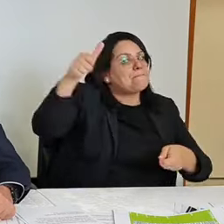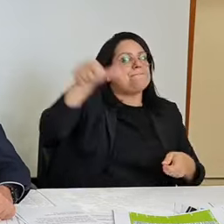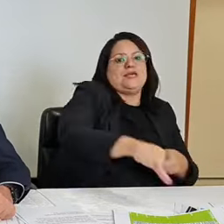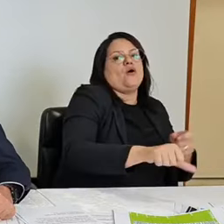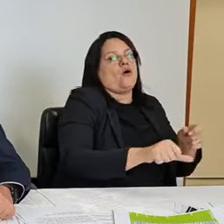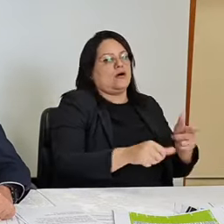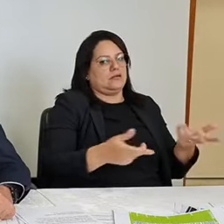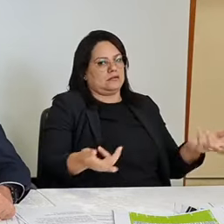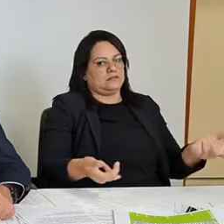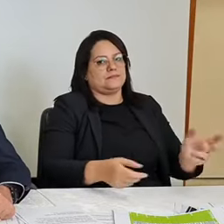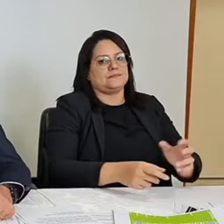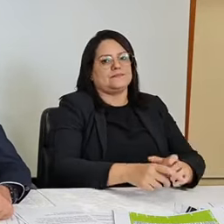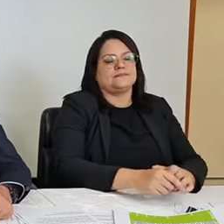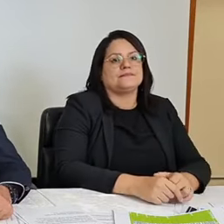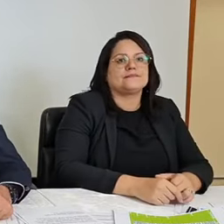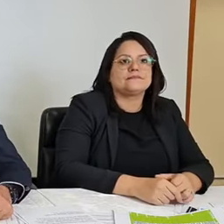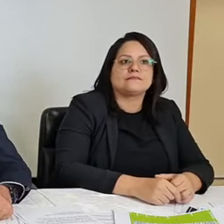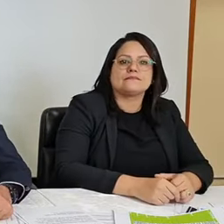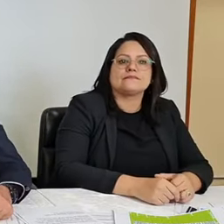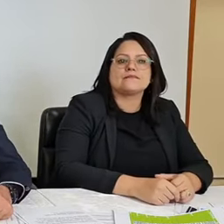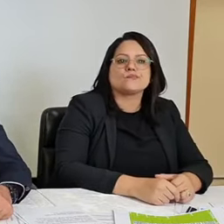passado.